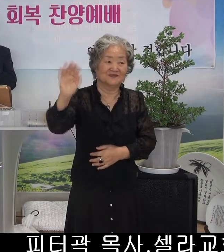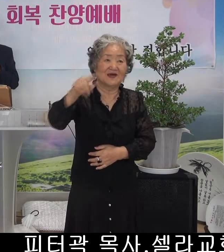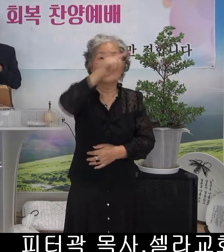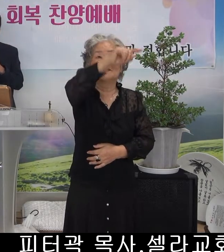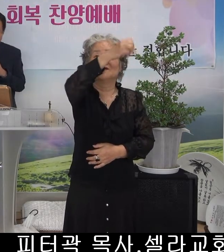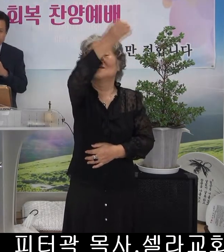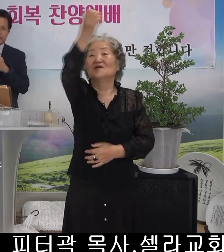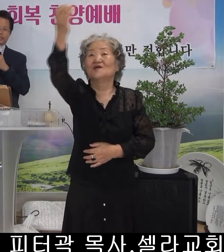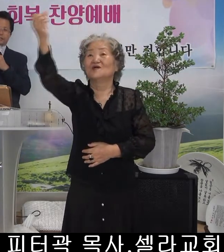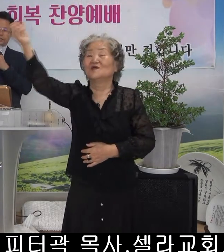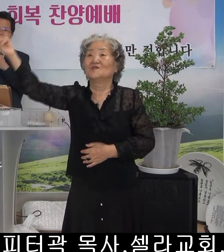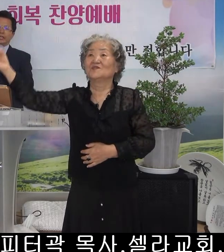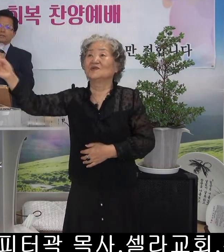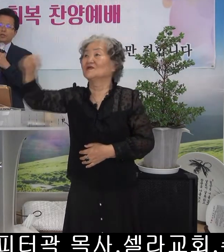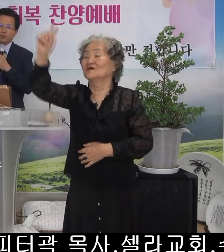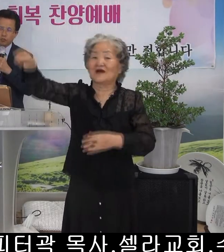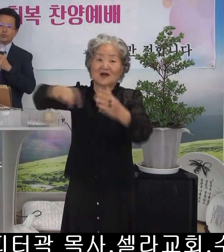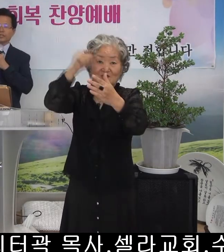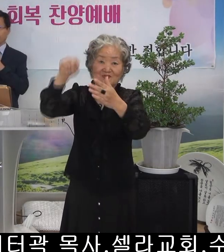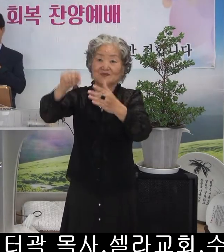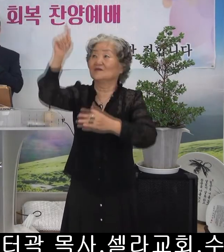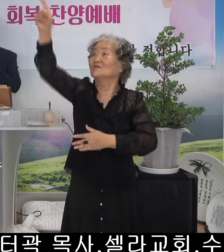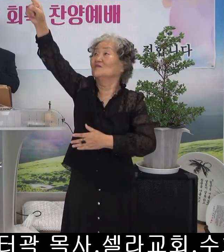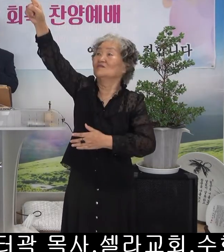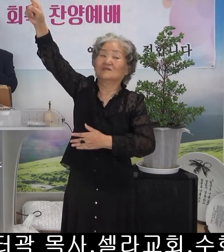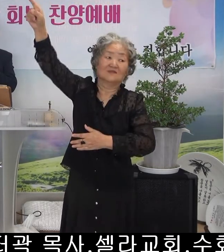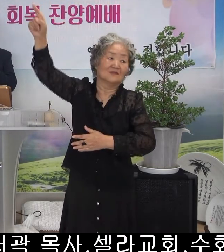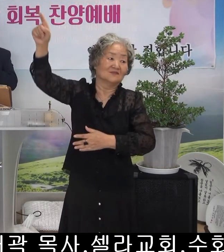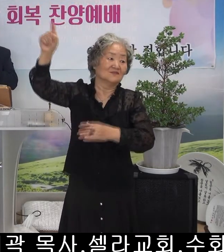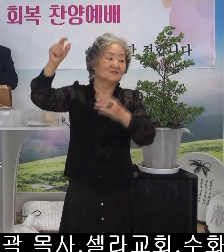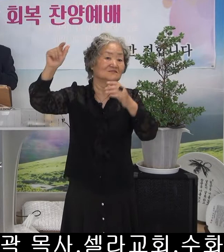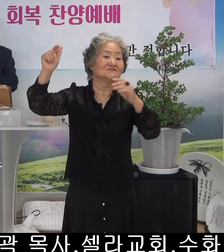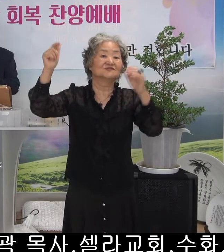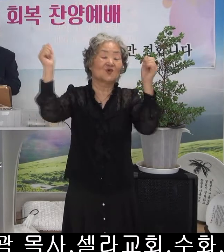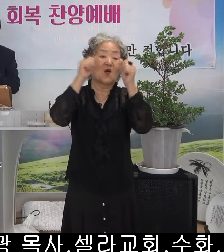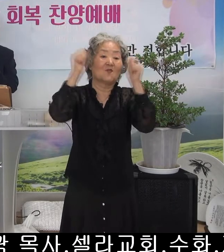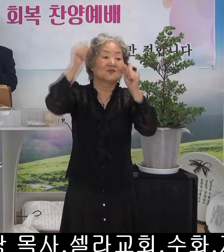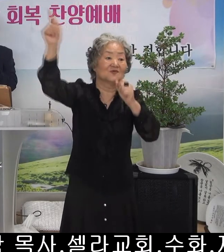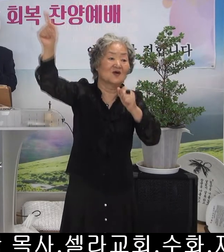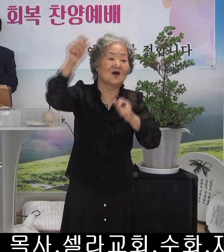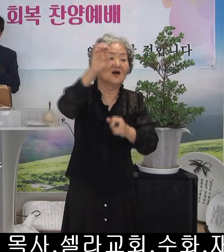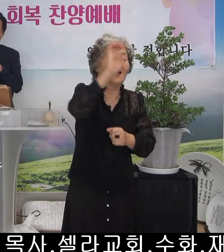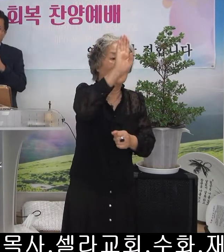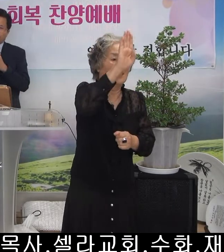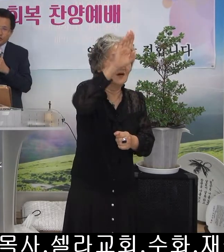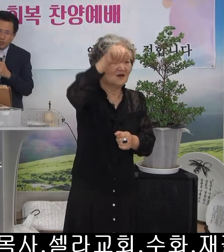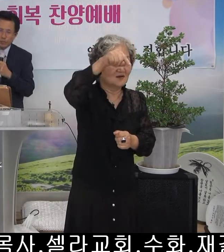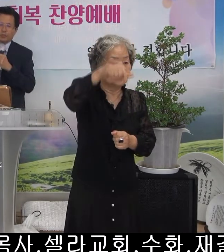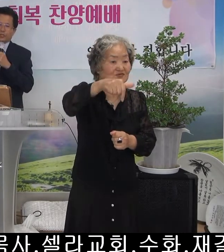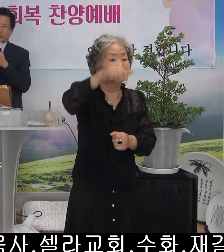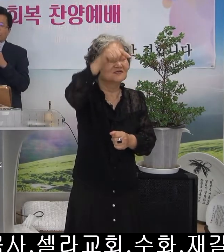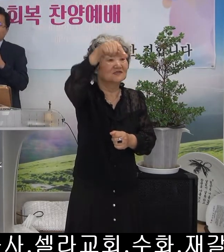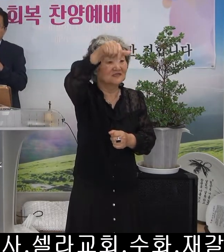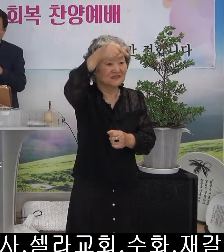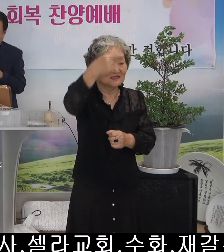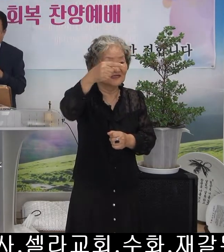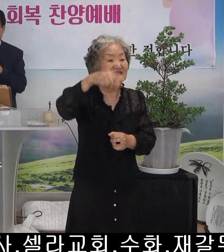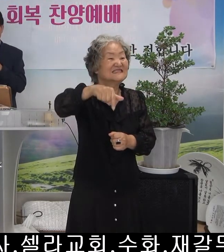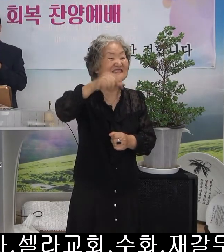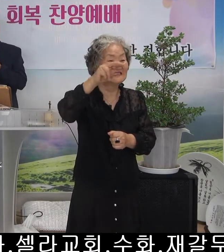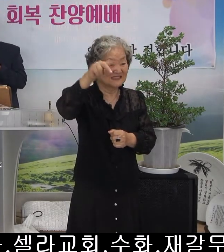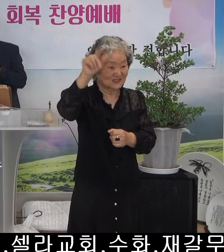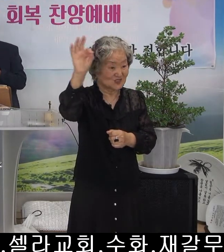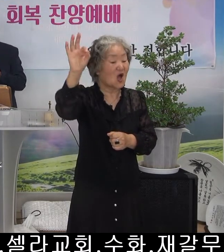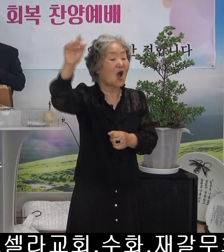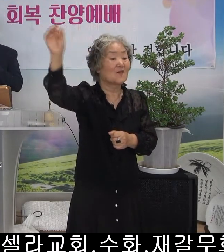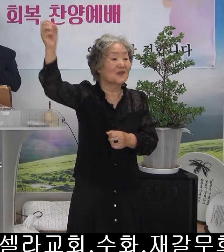이 북쪽의 방향을 제시한 별은 바로 북극성입니다. 마찬가지로 하나님께서는 저와 여러분들의 중심을 보시고